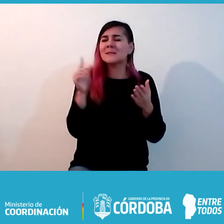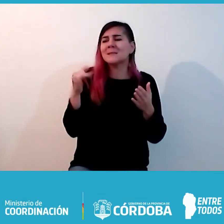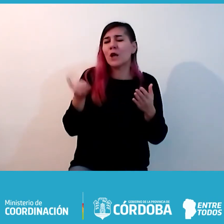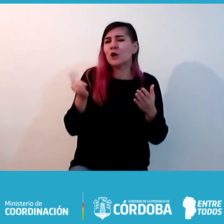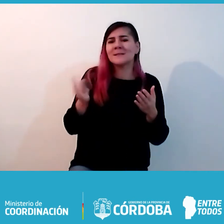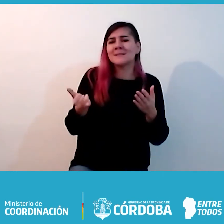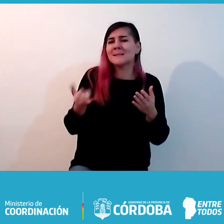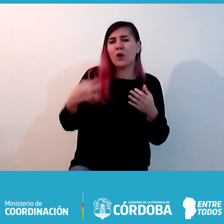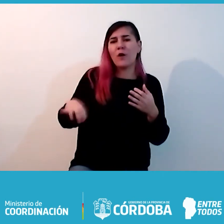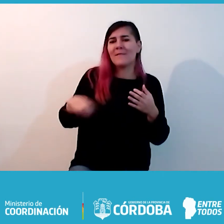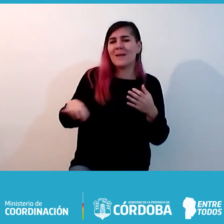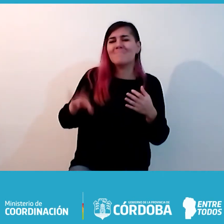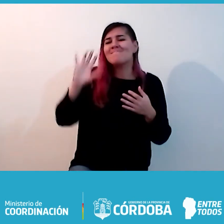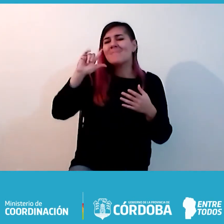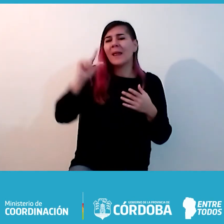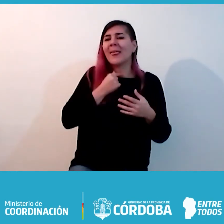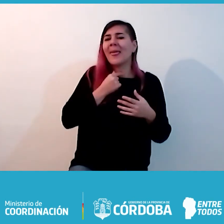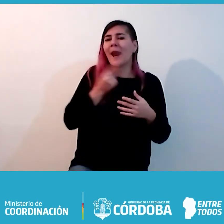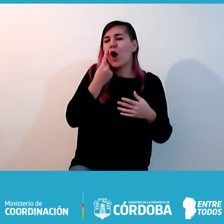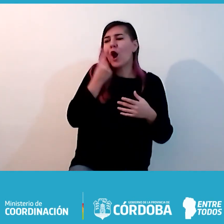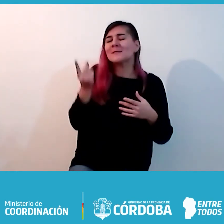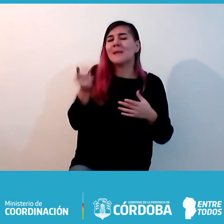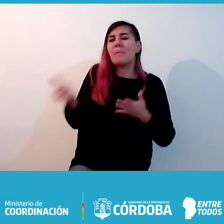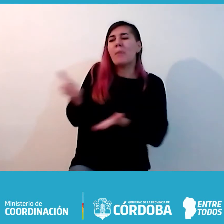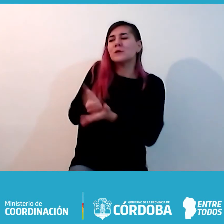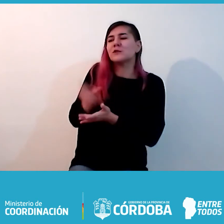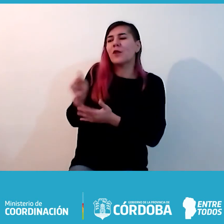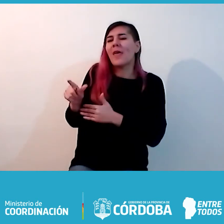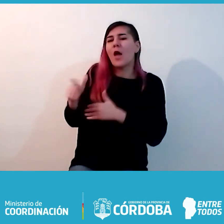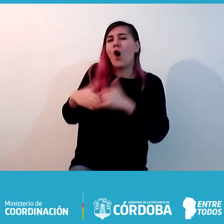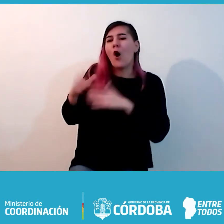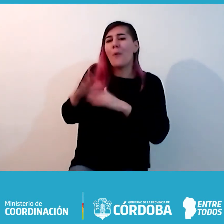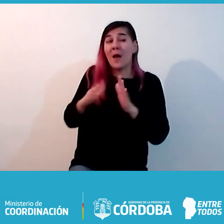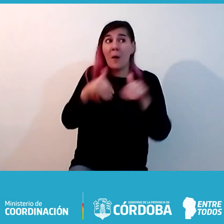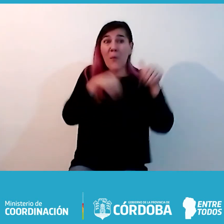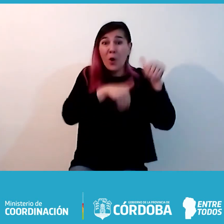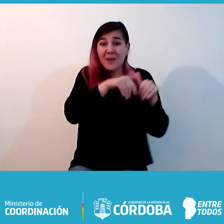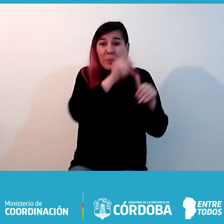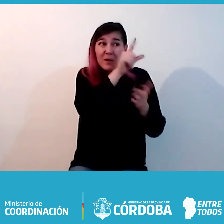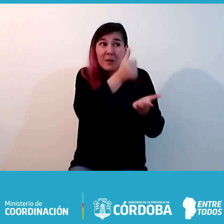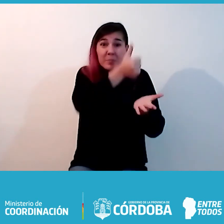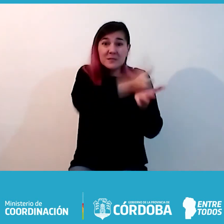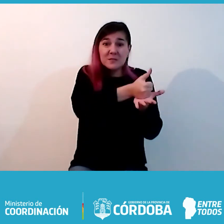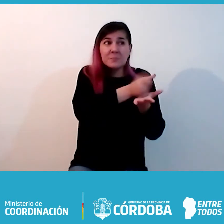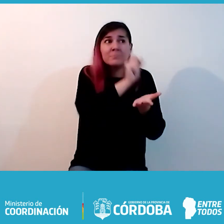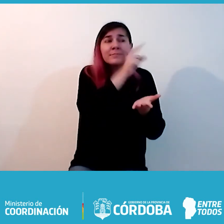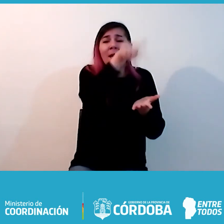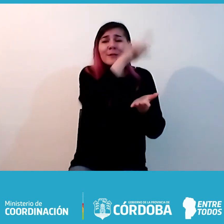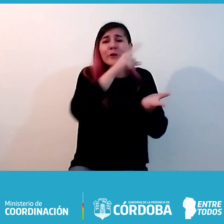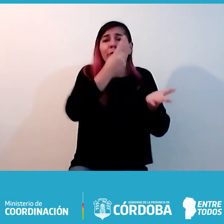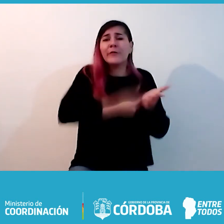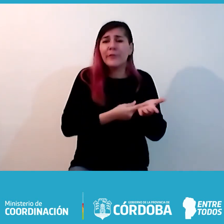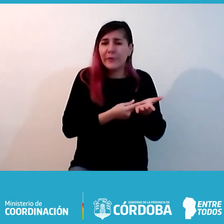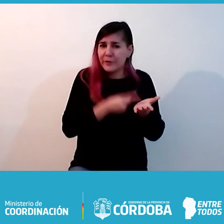ya que pretenden conocer la posición sobre cada obra por parte de la población, y votamos a nuestros representantes para que ellos determinen al